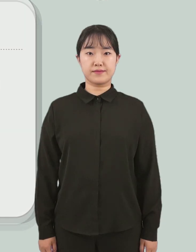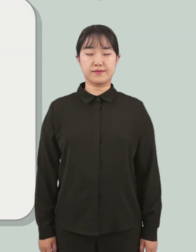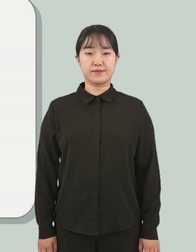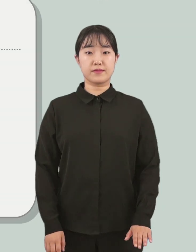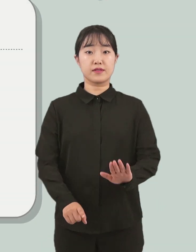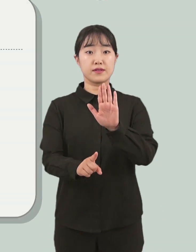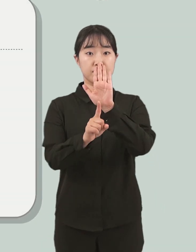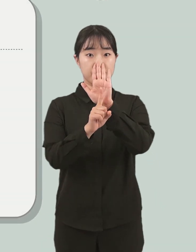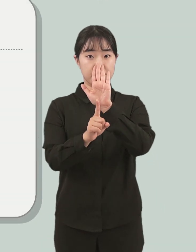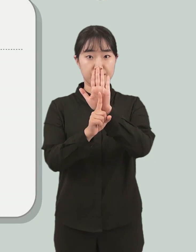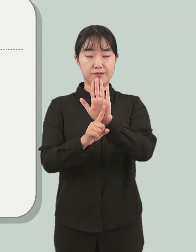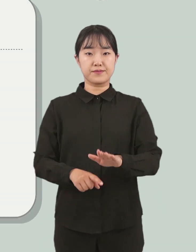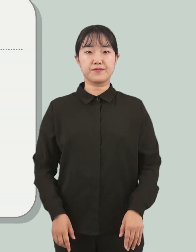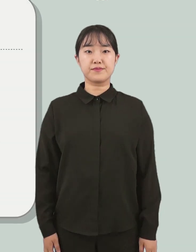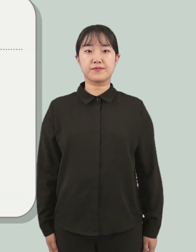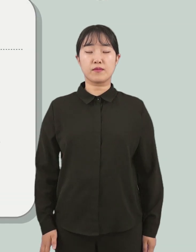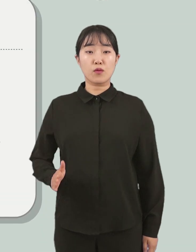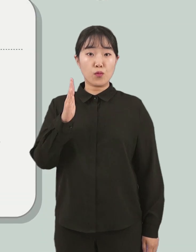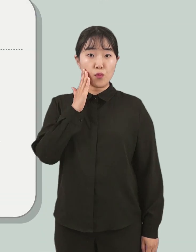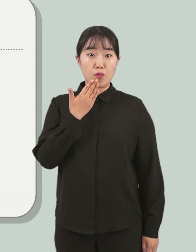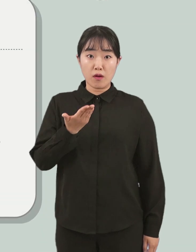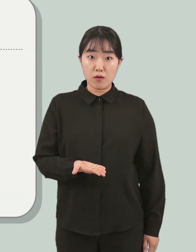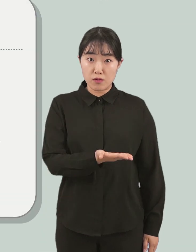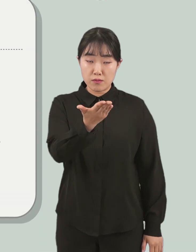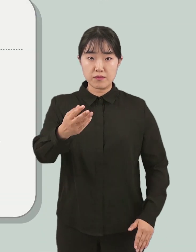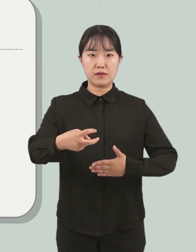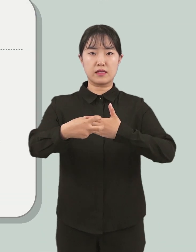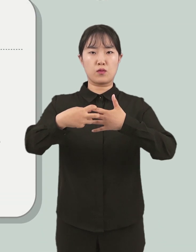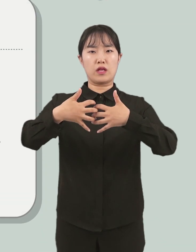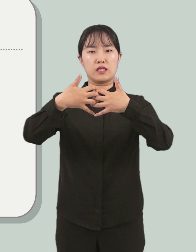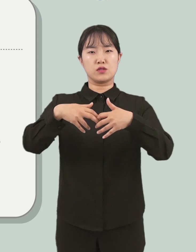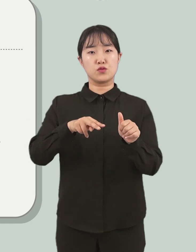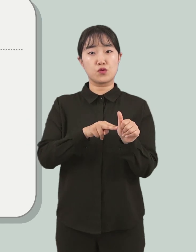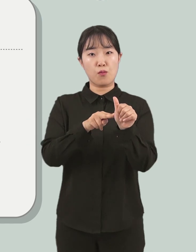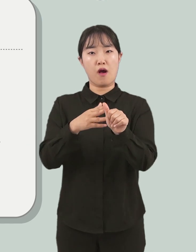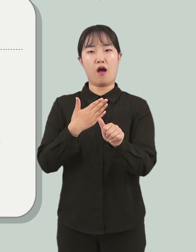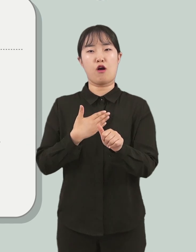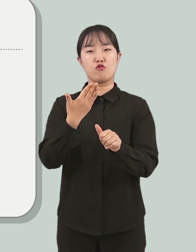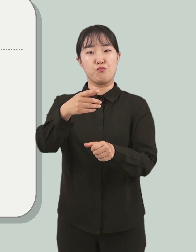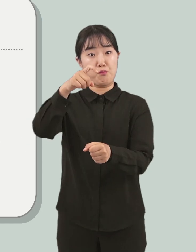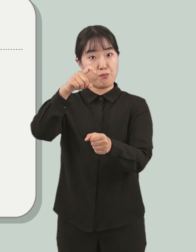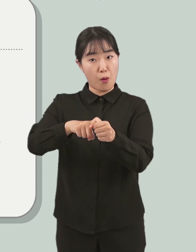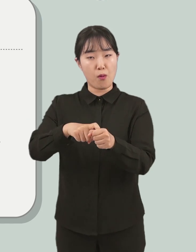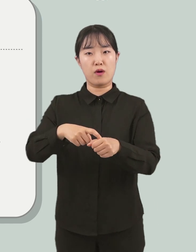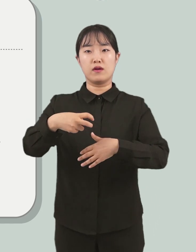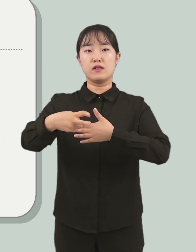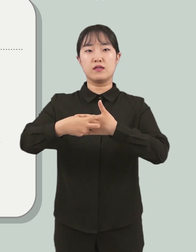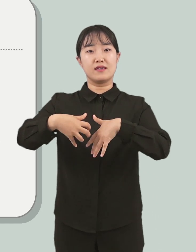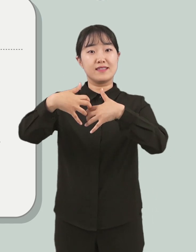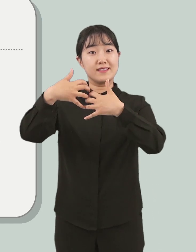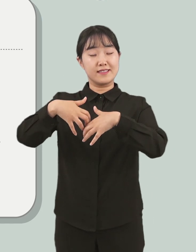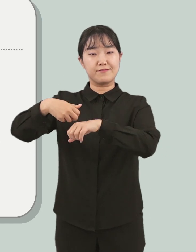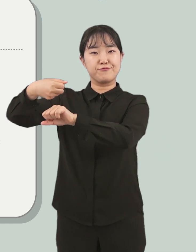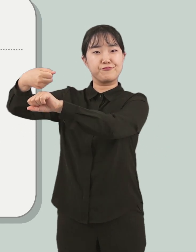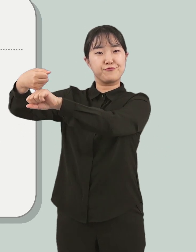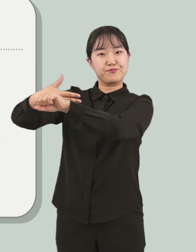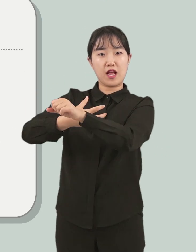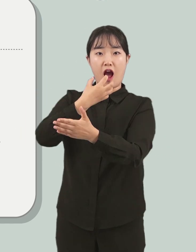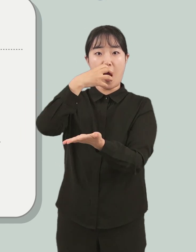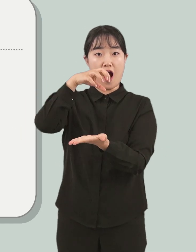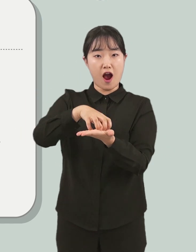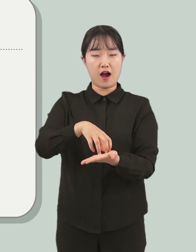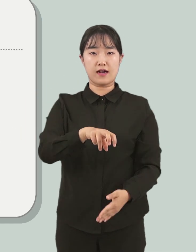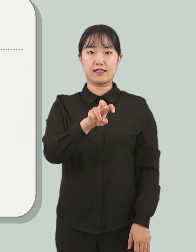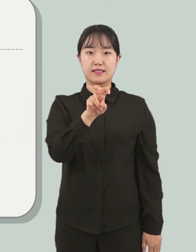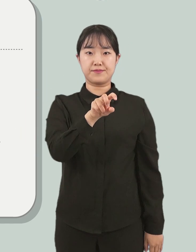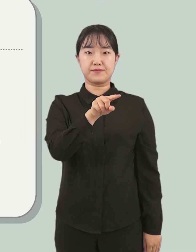부탁드립니다. 주의! 지금부터 안내해드리는 의료기기 정보는 장애인의 이해를 돕기 위해